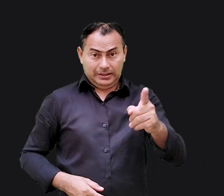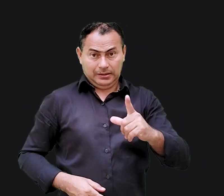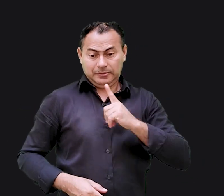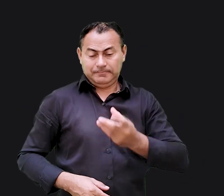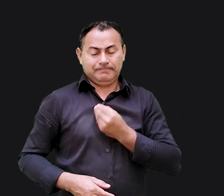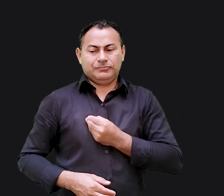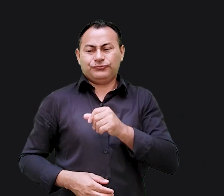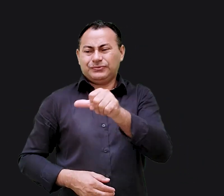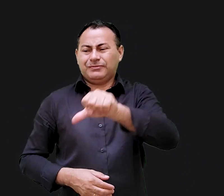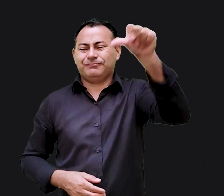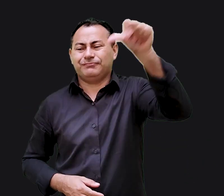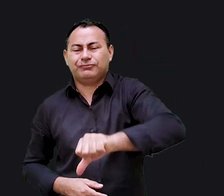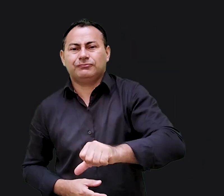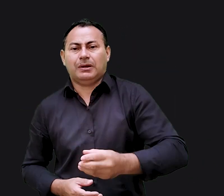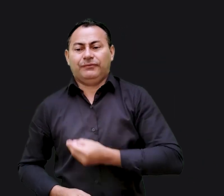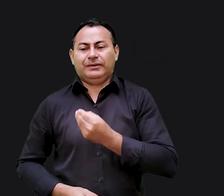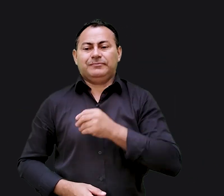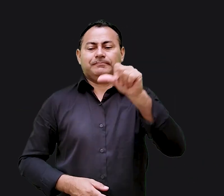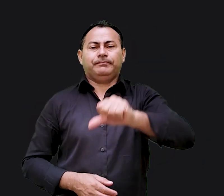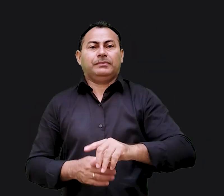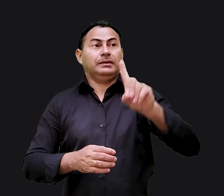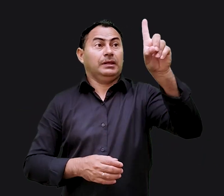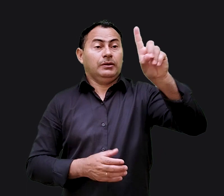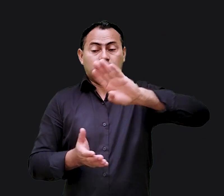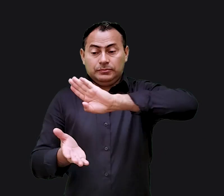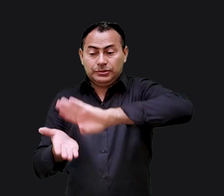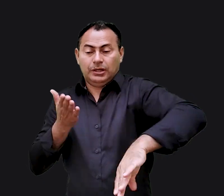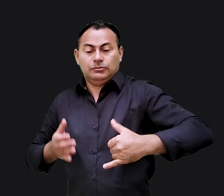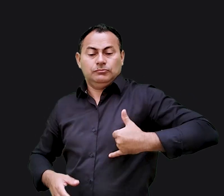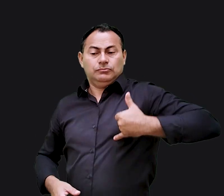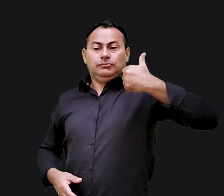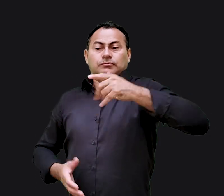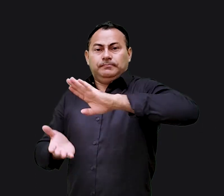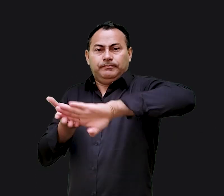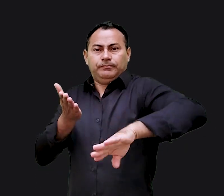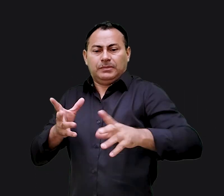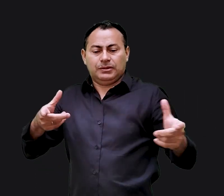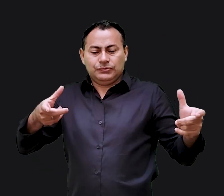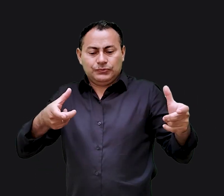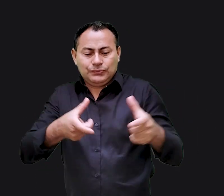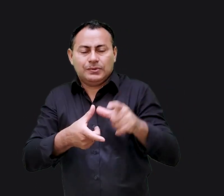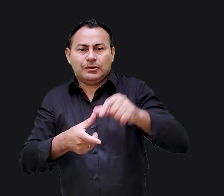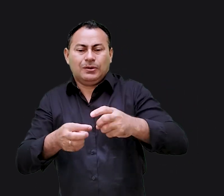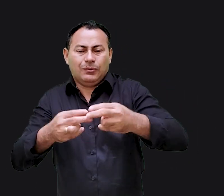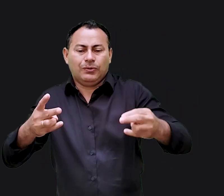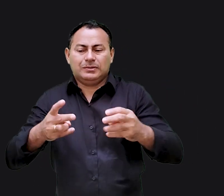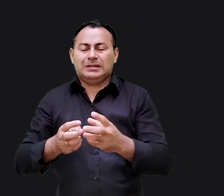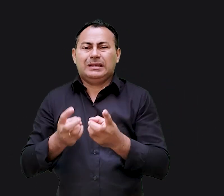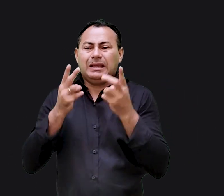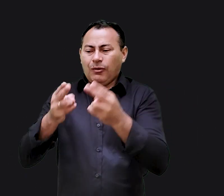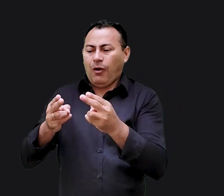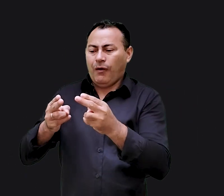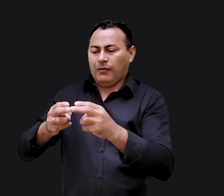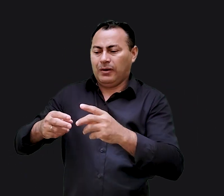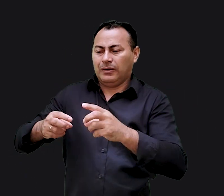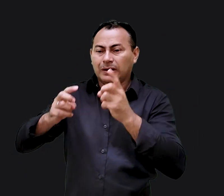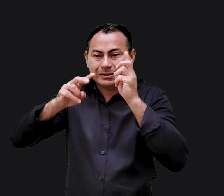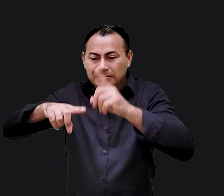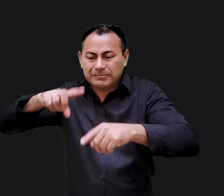levando, vocês não prestam para mais nada. Deus vai tirar esse orgulho de vocês e reduzi-los a algo tão imundo como esse